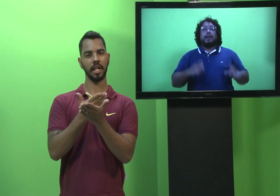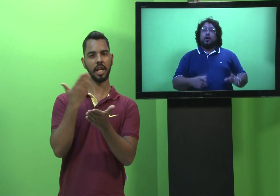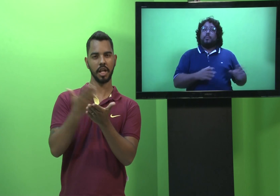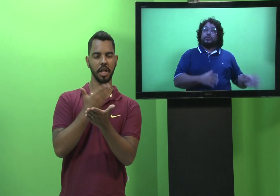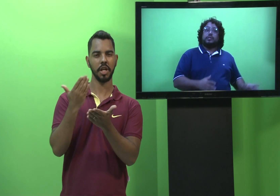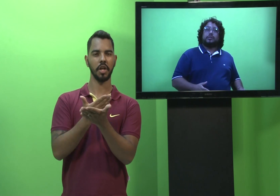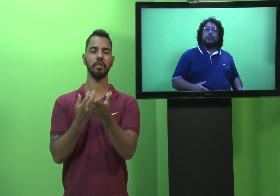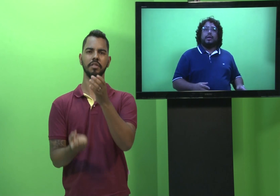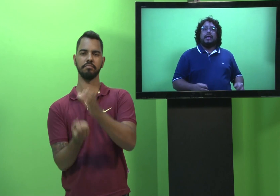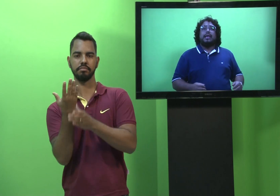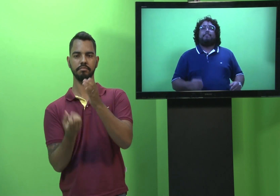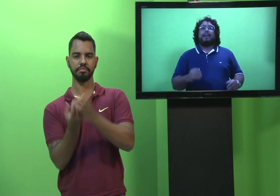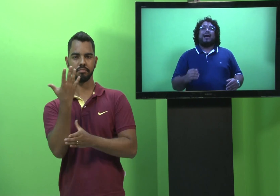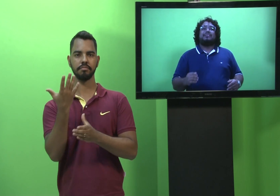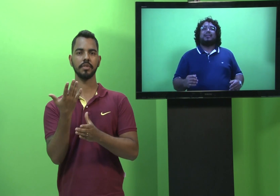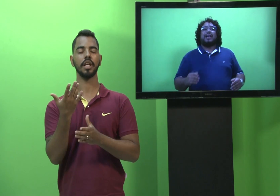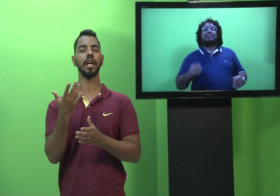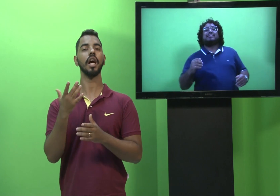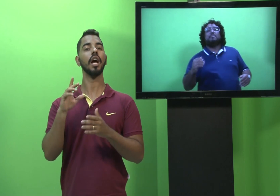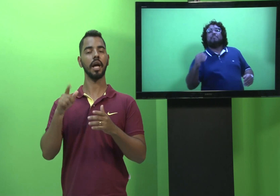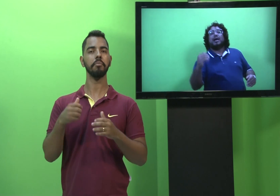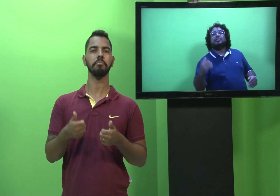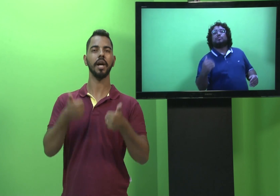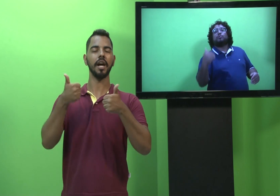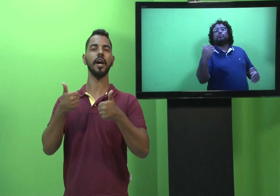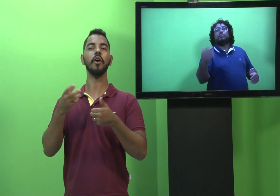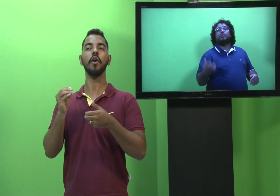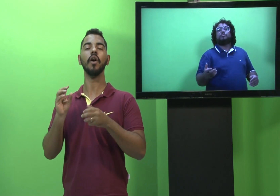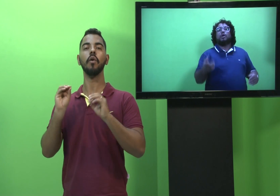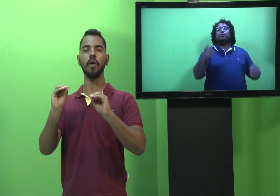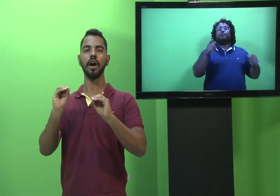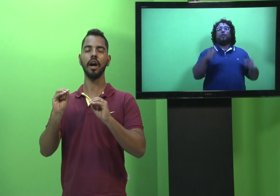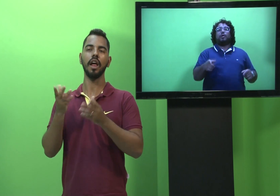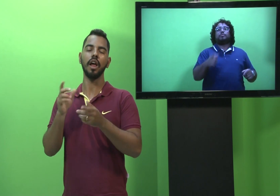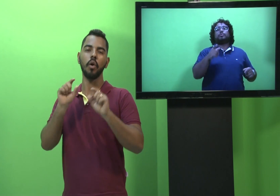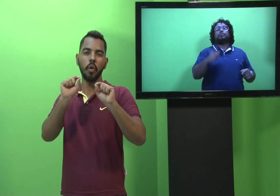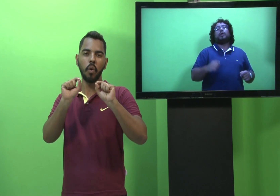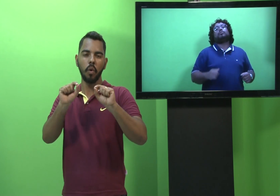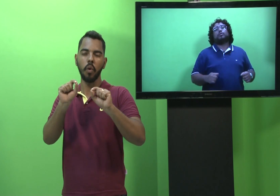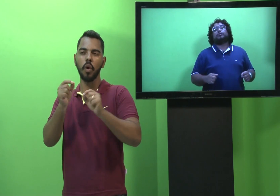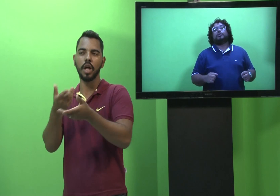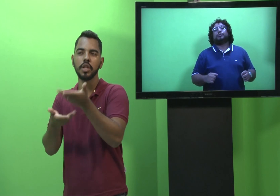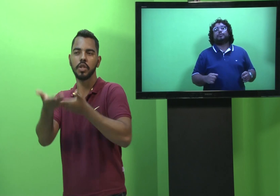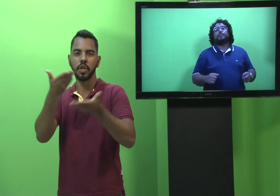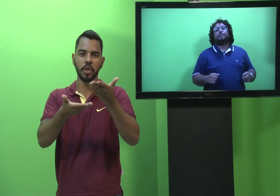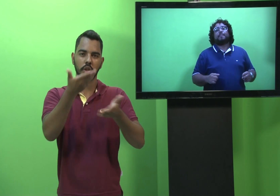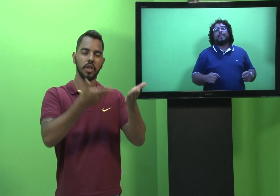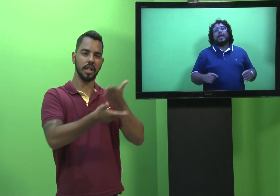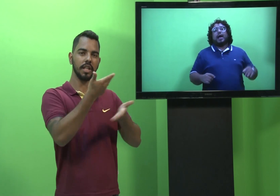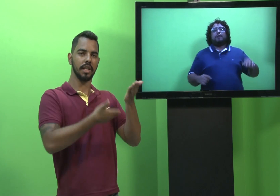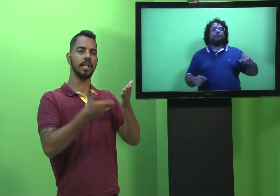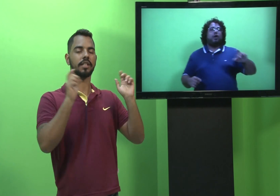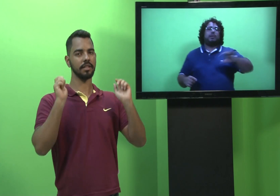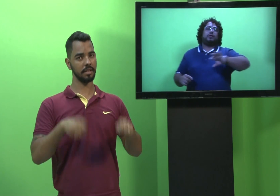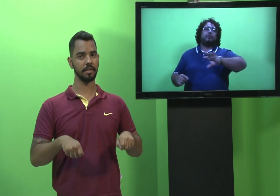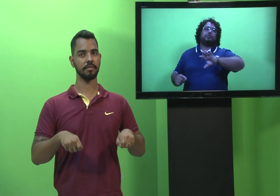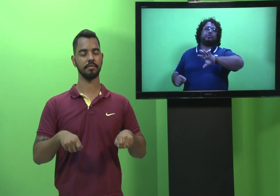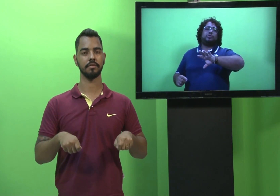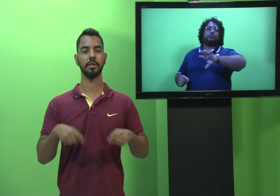maior projeção e passem a ser mais consumidos fora de seu território de origem. A reforma ela não atinge